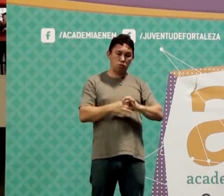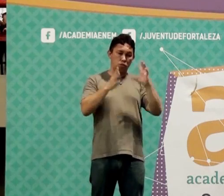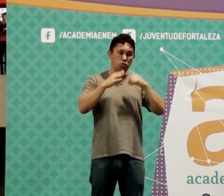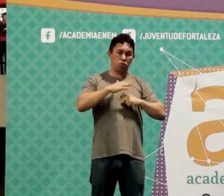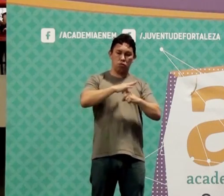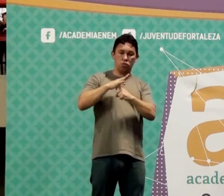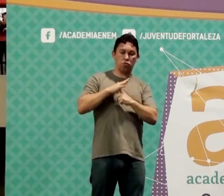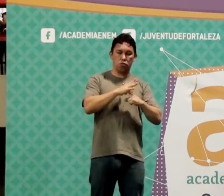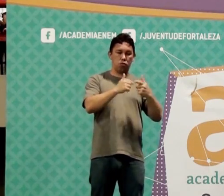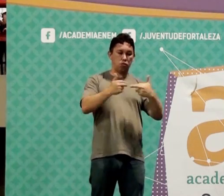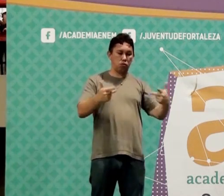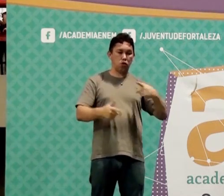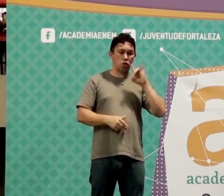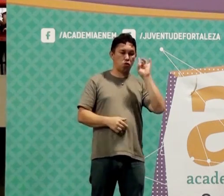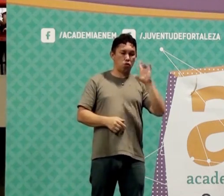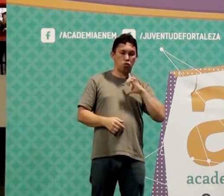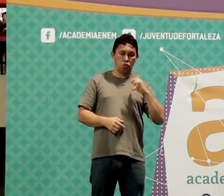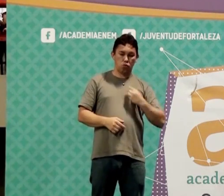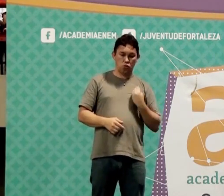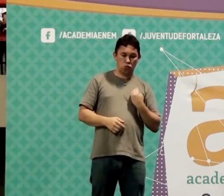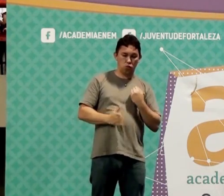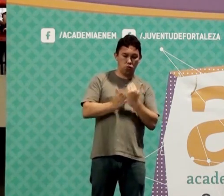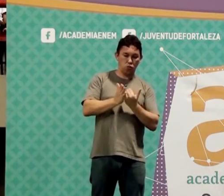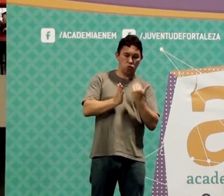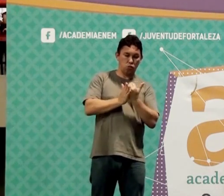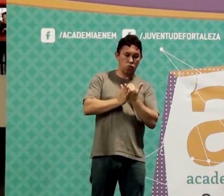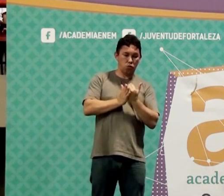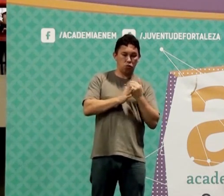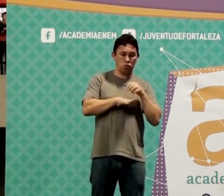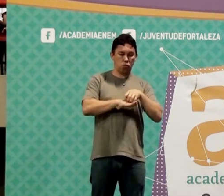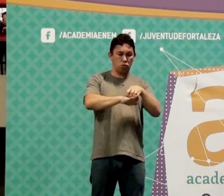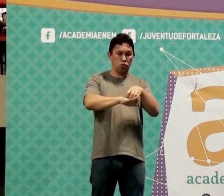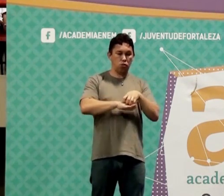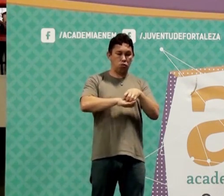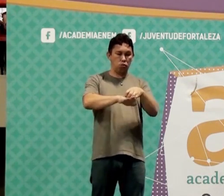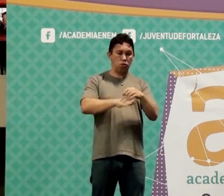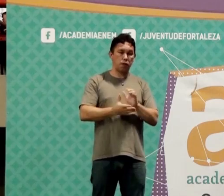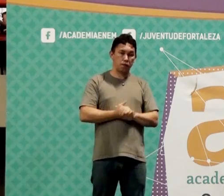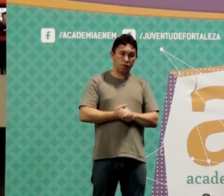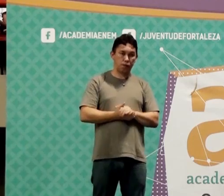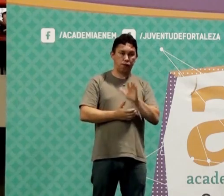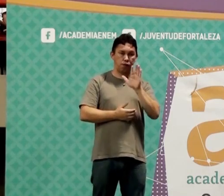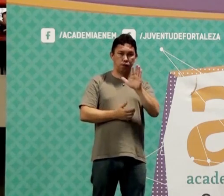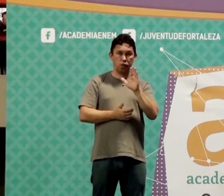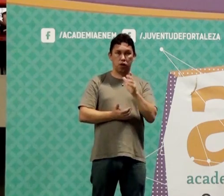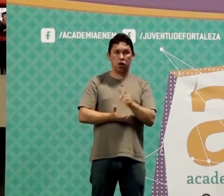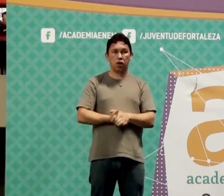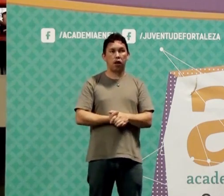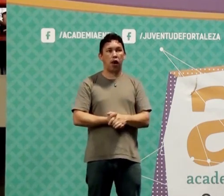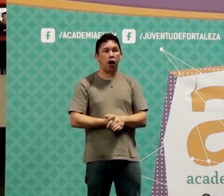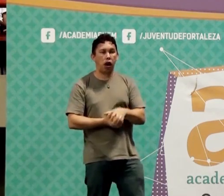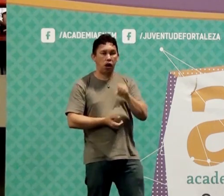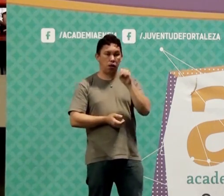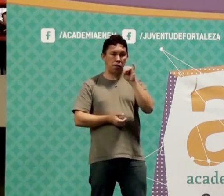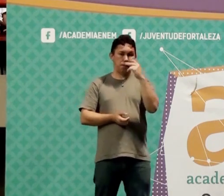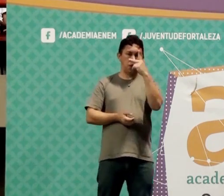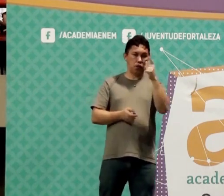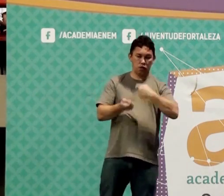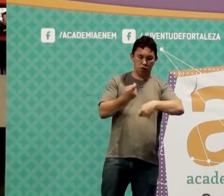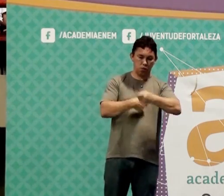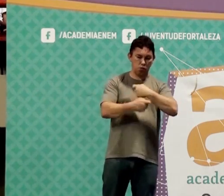da realidade social. Por enquanto o item B está o quê? Correto. A igreja influenciava praticamente sozinha